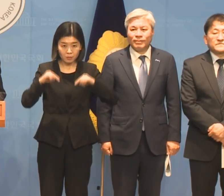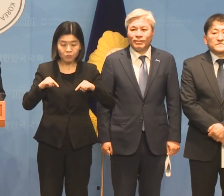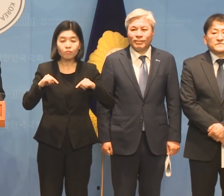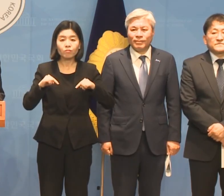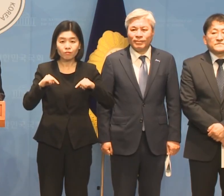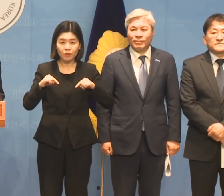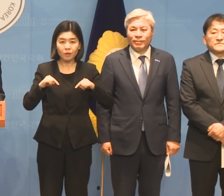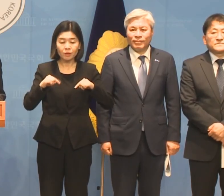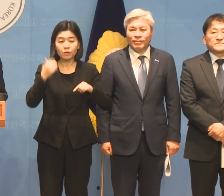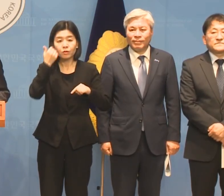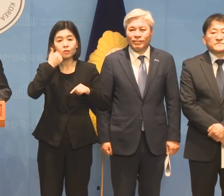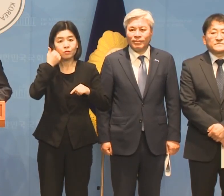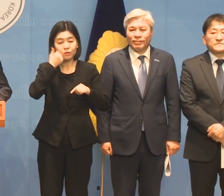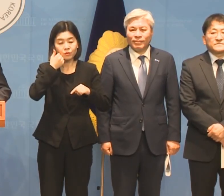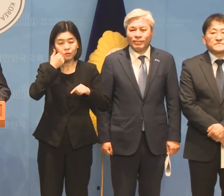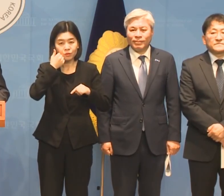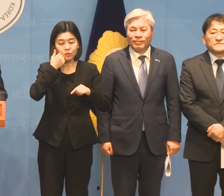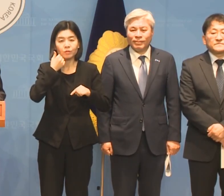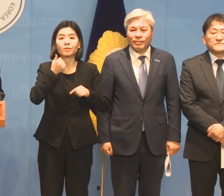의원님 소개해 드리겠습니다.